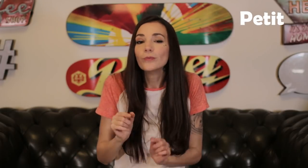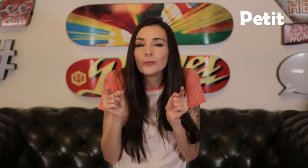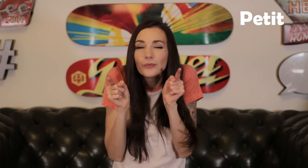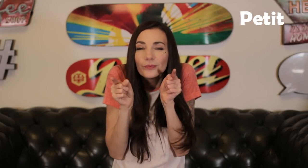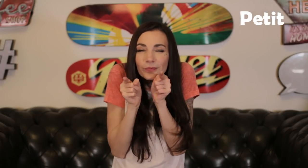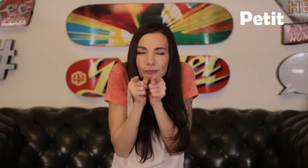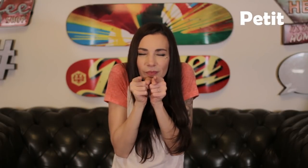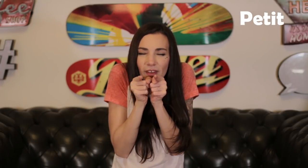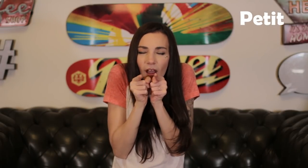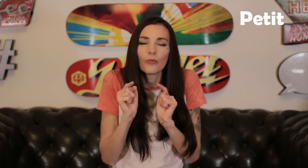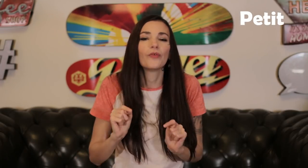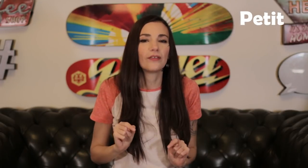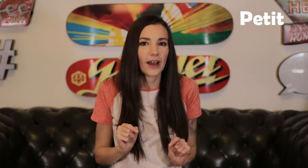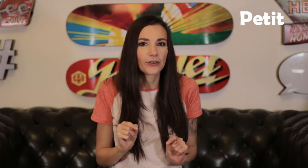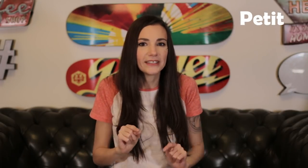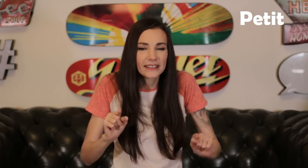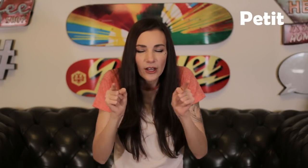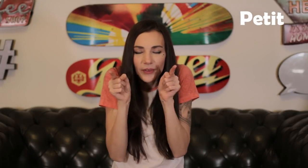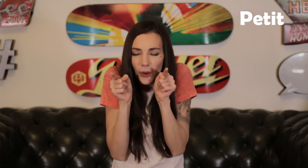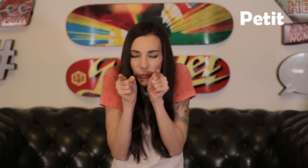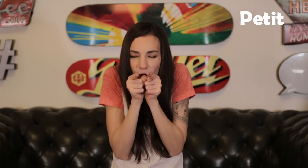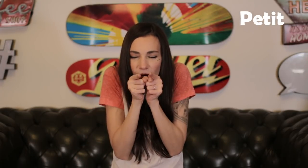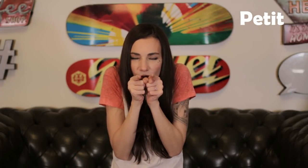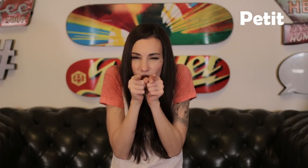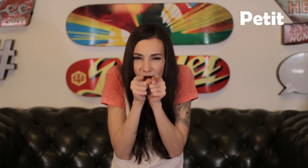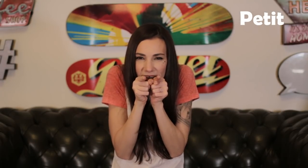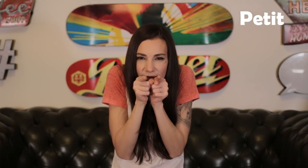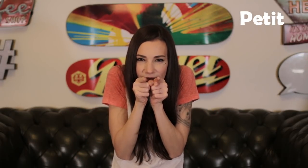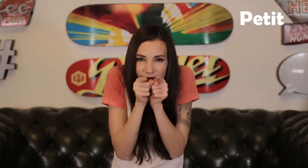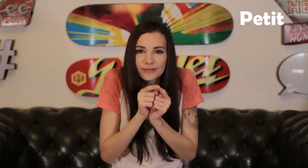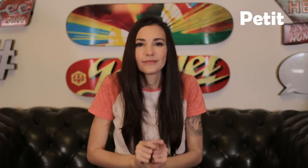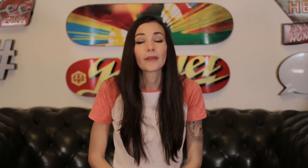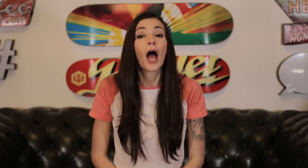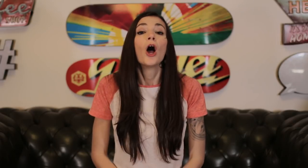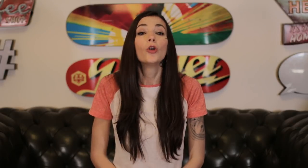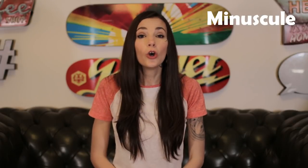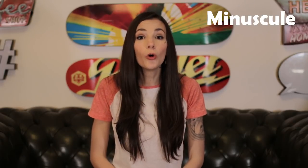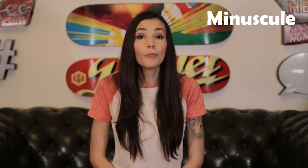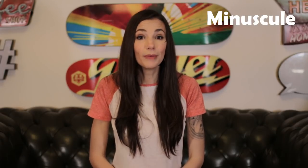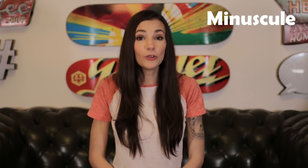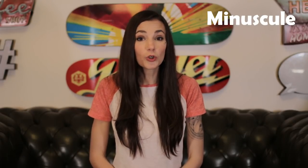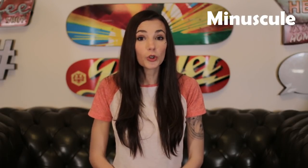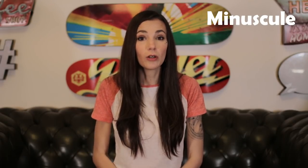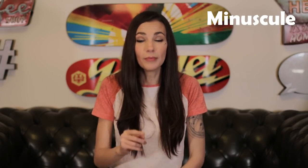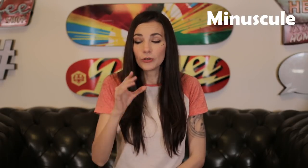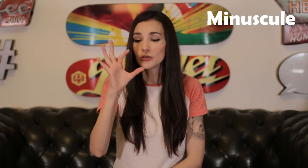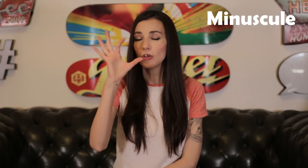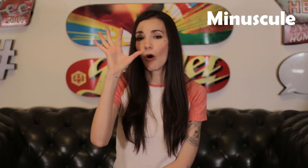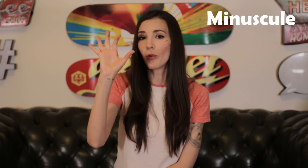vous pouvez le faire aussi ici comme ça, tout petit. Le mot minuscule. Minuscule, on prend